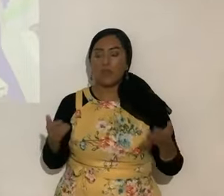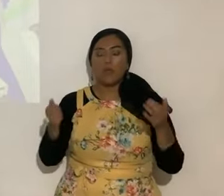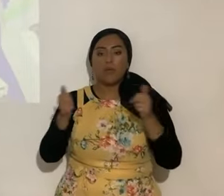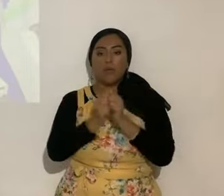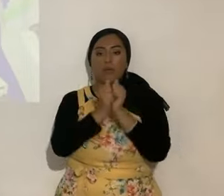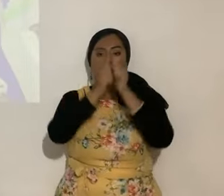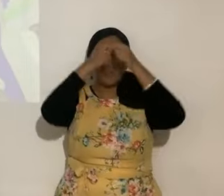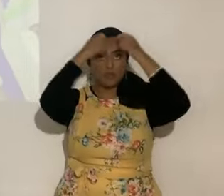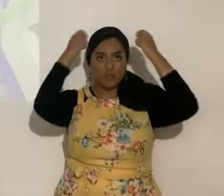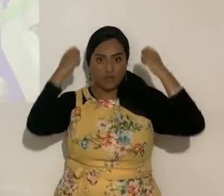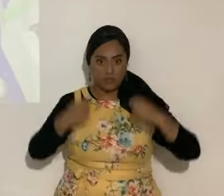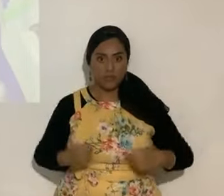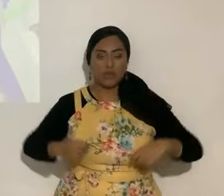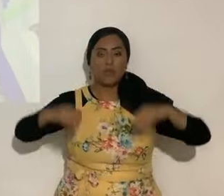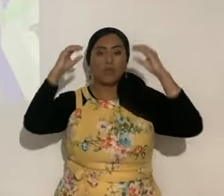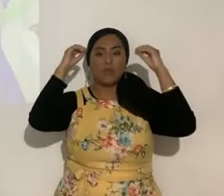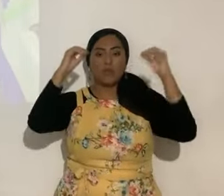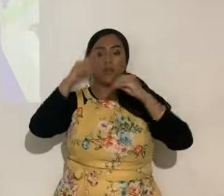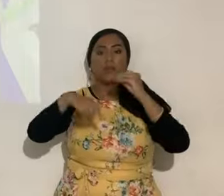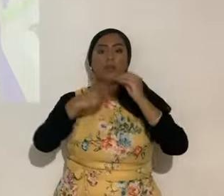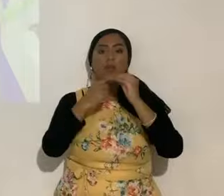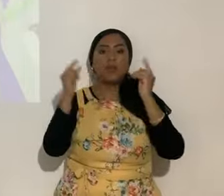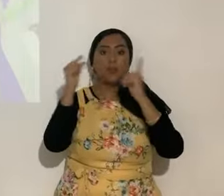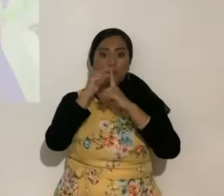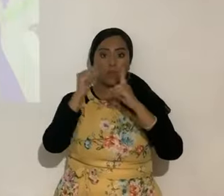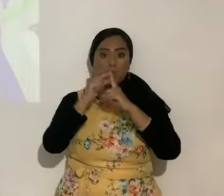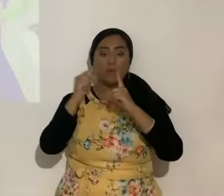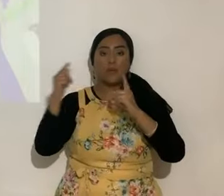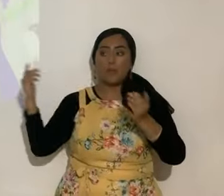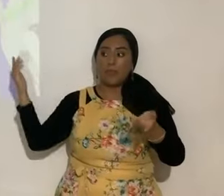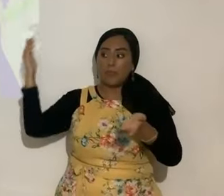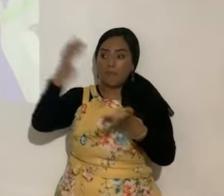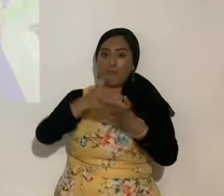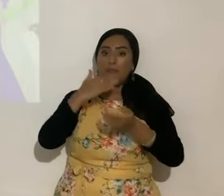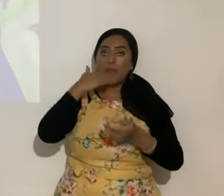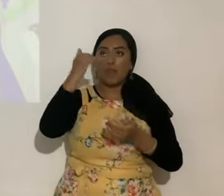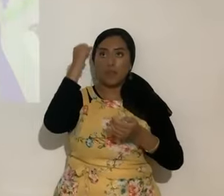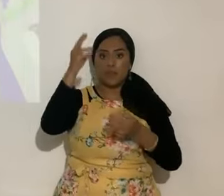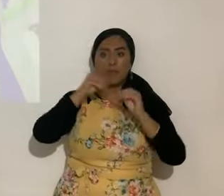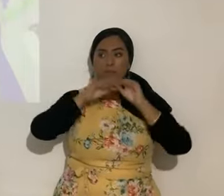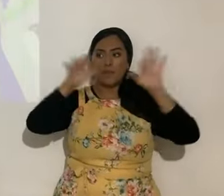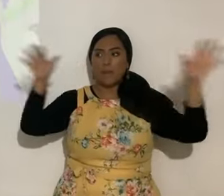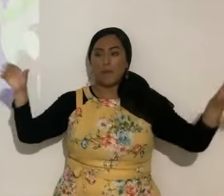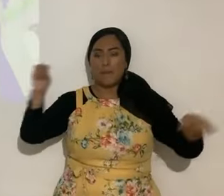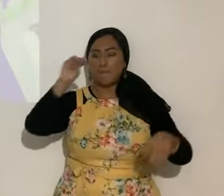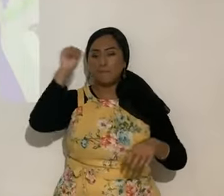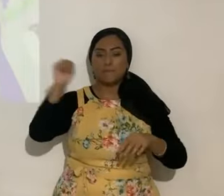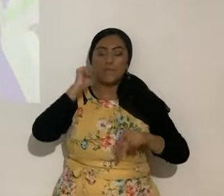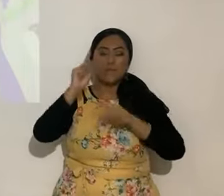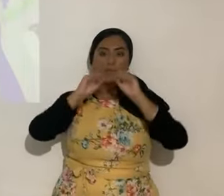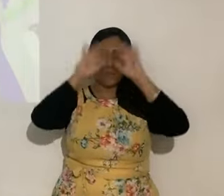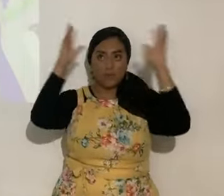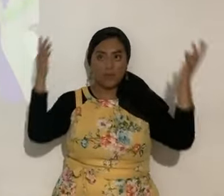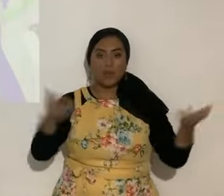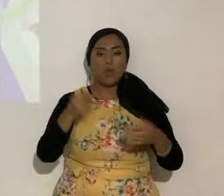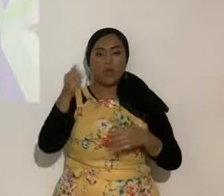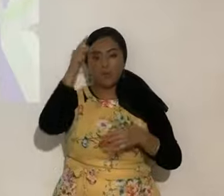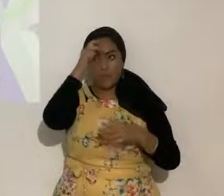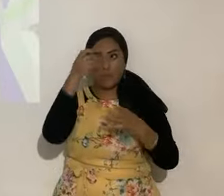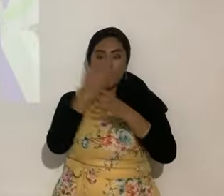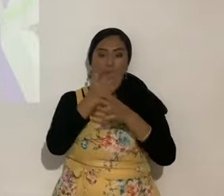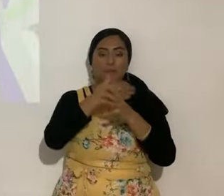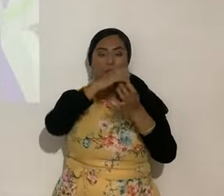talib, ministrándote la palabra, y que llega, gracias al eterno, a miles y a millones de personas, y la gracia para Yahshua Mashiach, y atamos el poder del